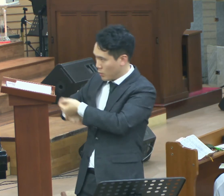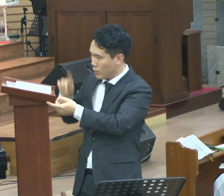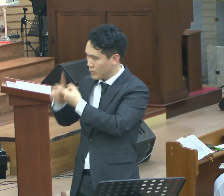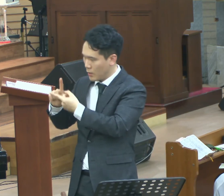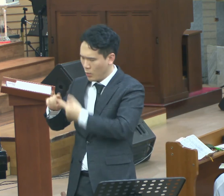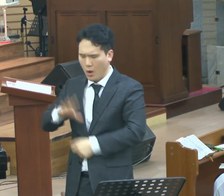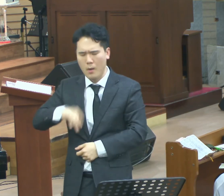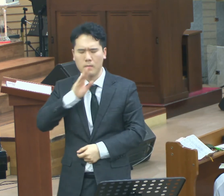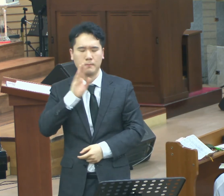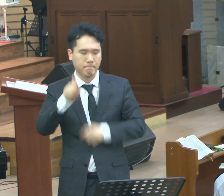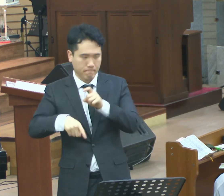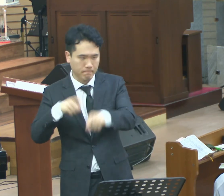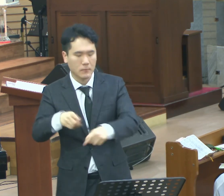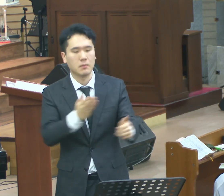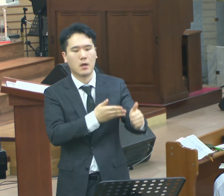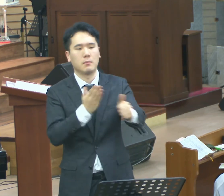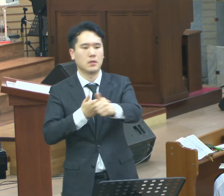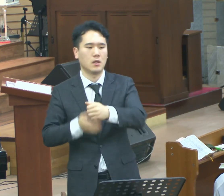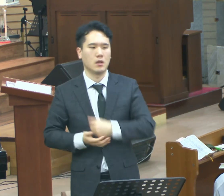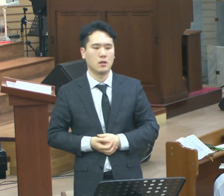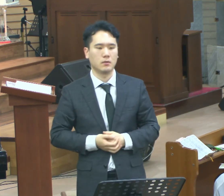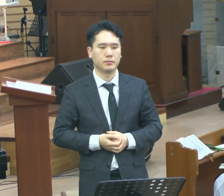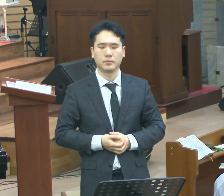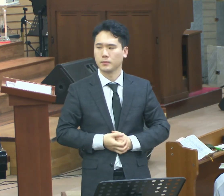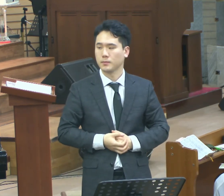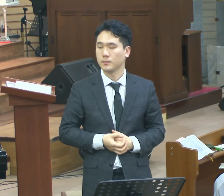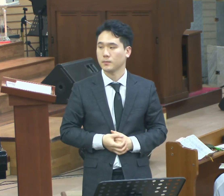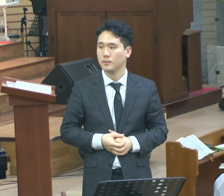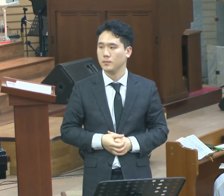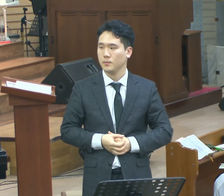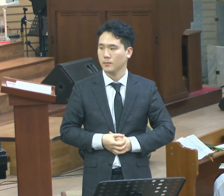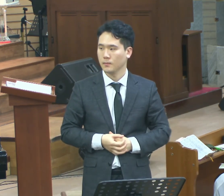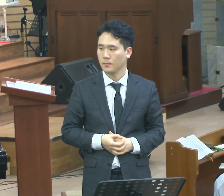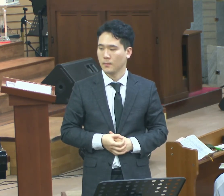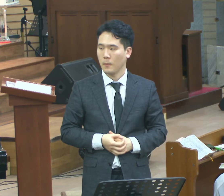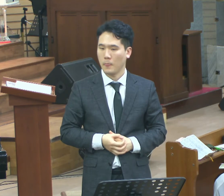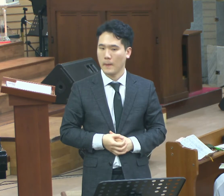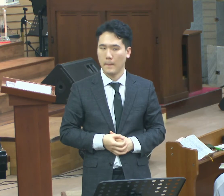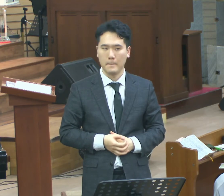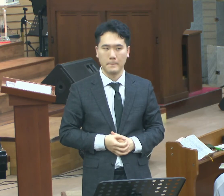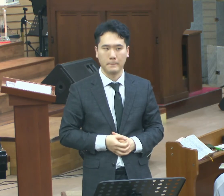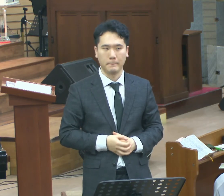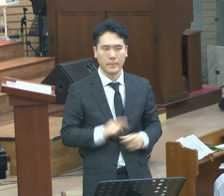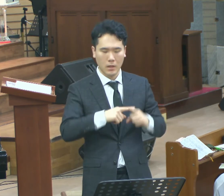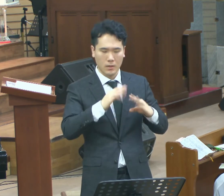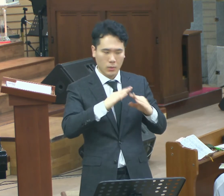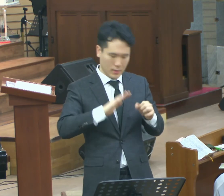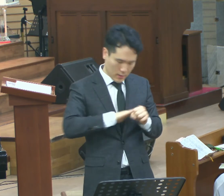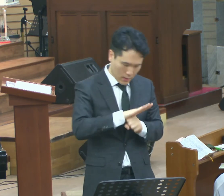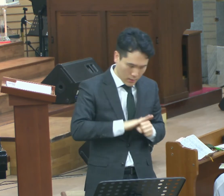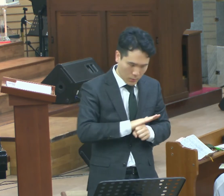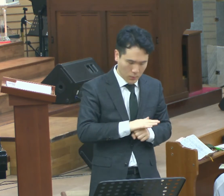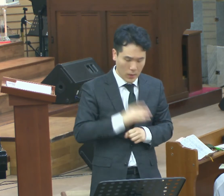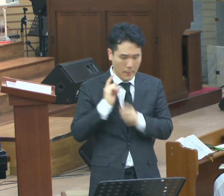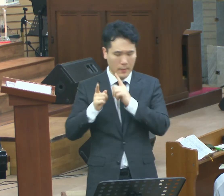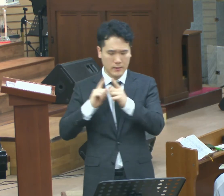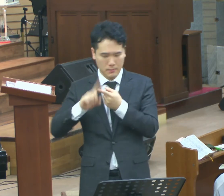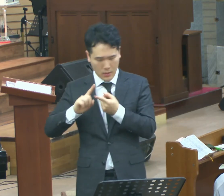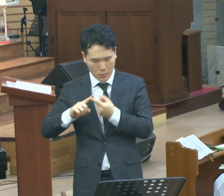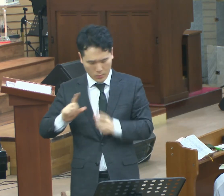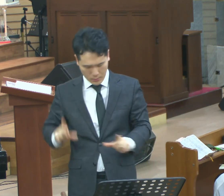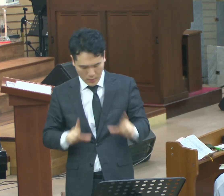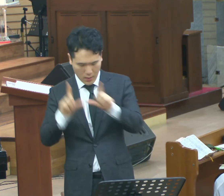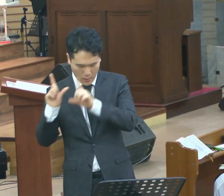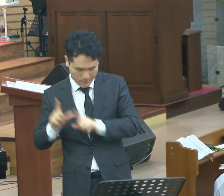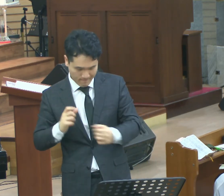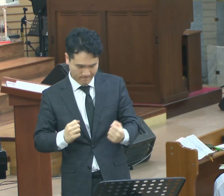열심히 해갖고 뭐가 남냐 이렇게 하면 안 돼요. 어쨌든 교회 사랑하고 주님 사랑하고 말씀대로 사는 그